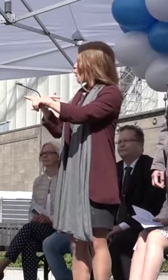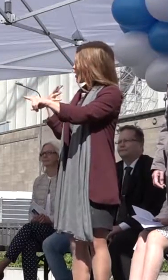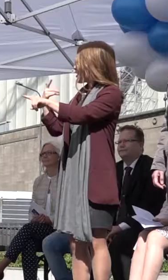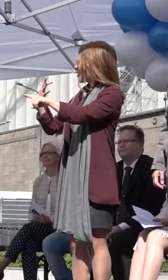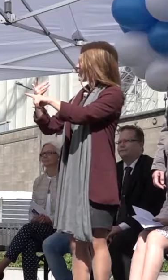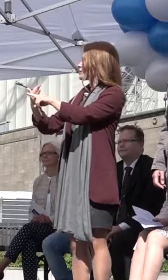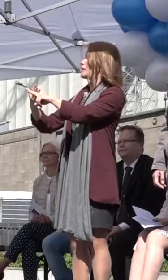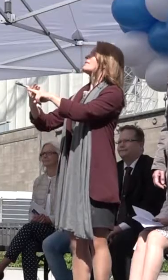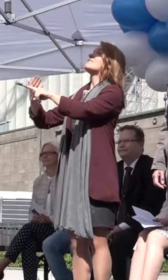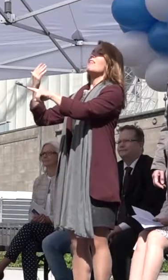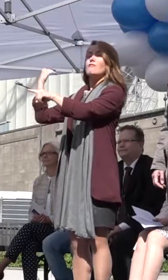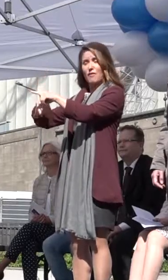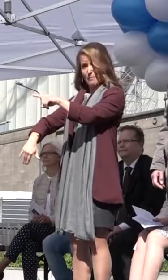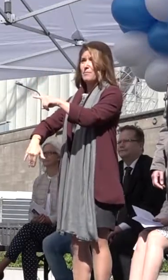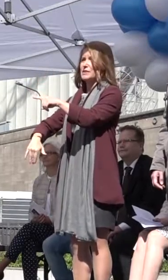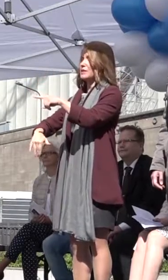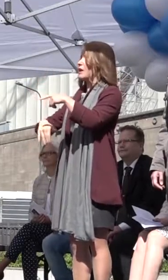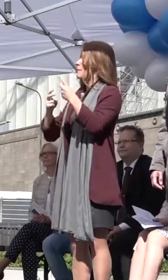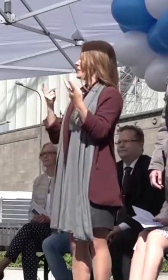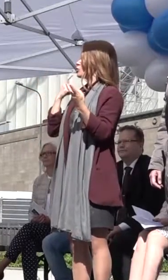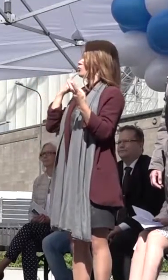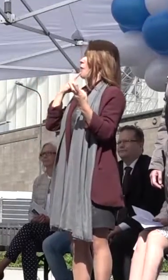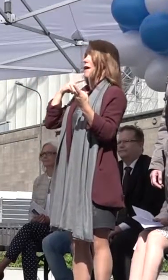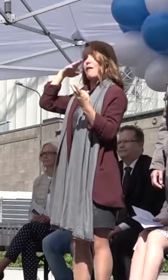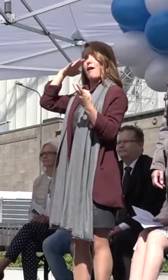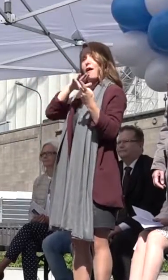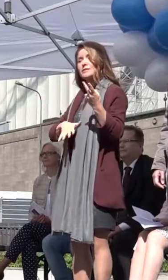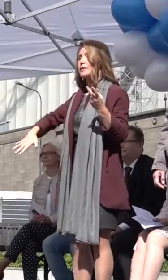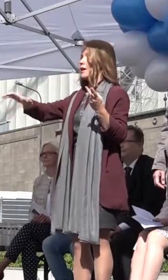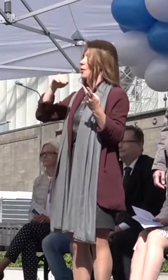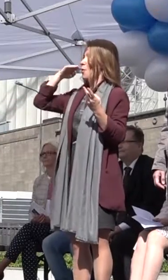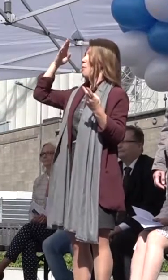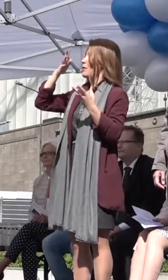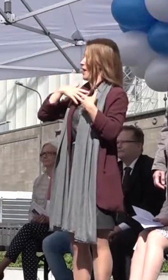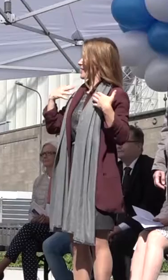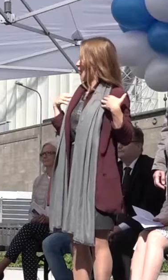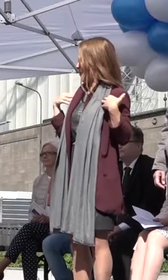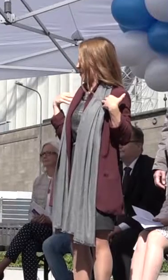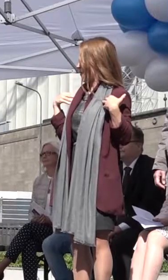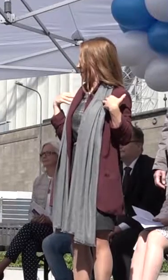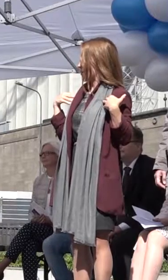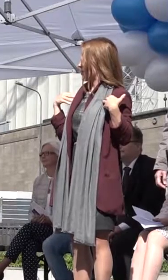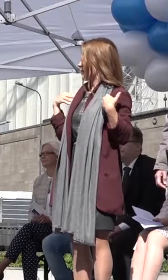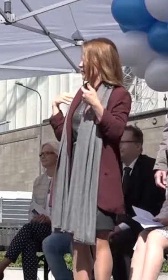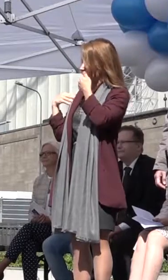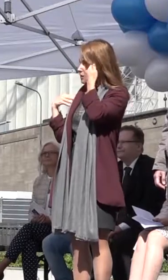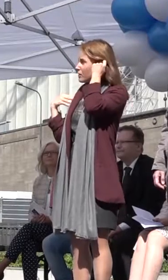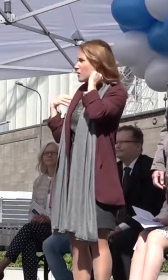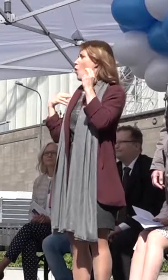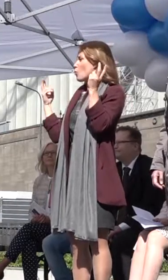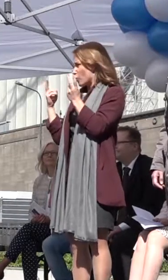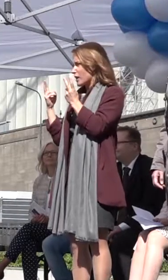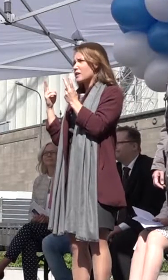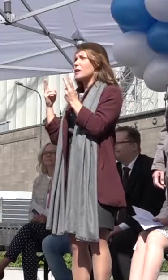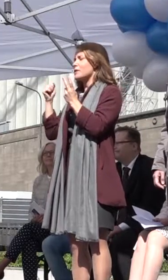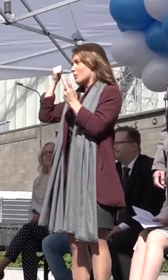meille paitsi kansallinen ylpeyden aihe ja ilon aihe, niin se on sellainen, jonka eteen meidän kuitenkin